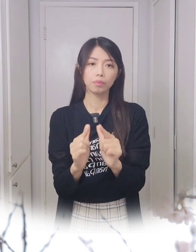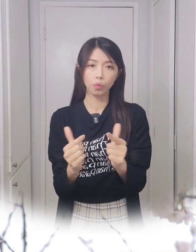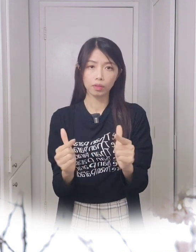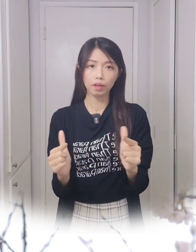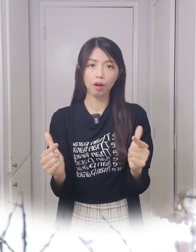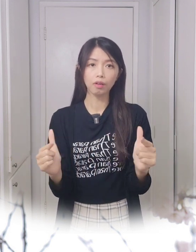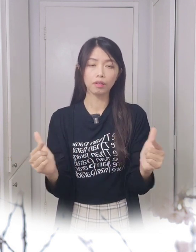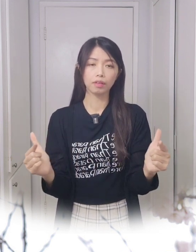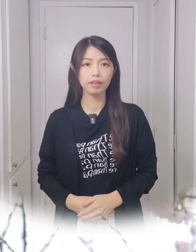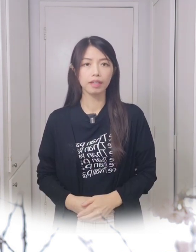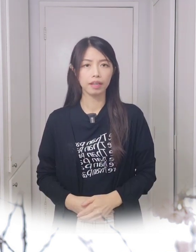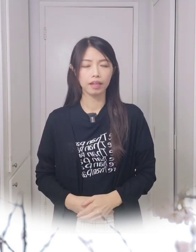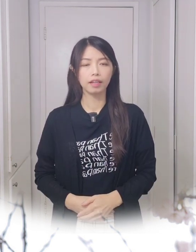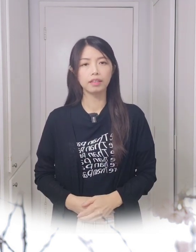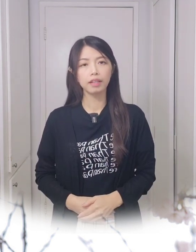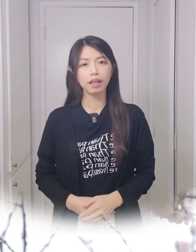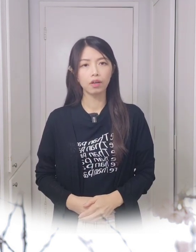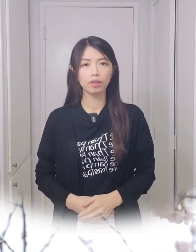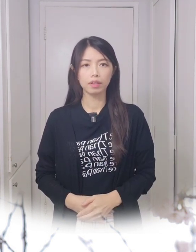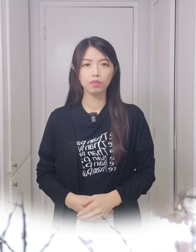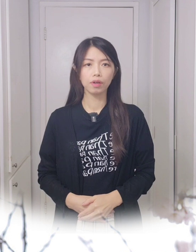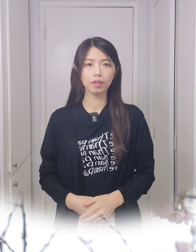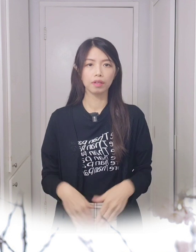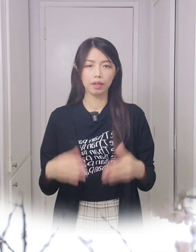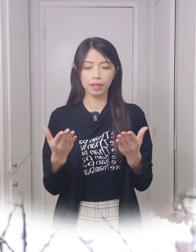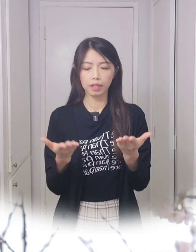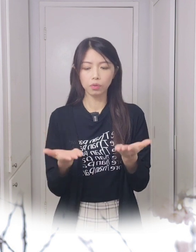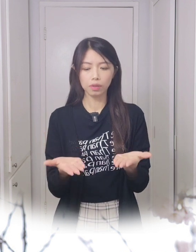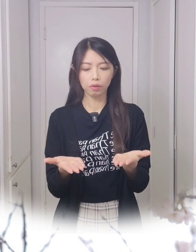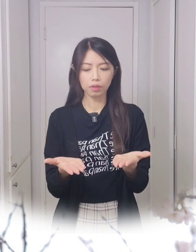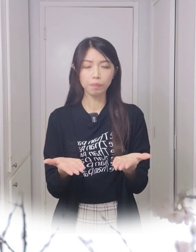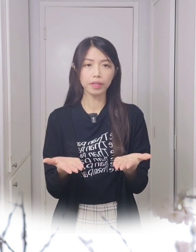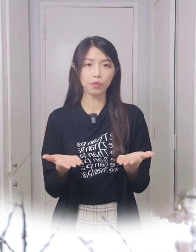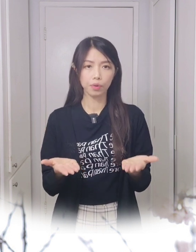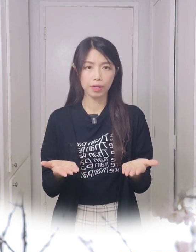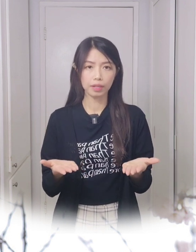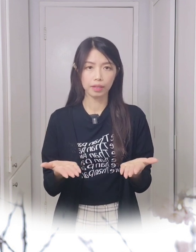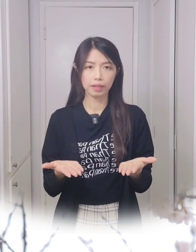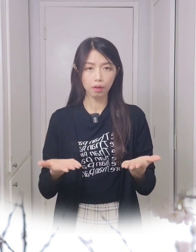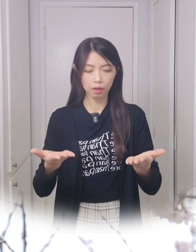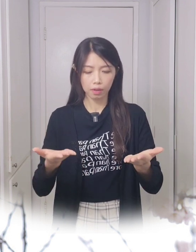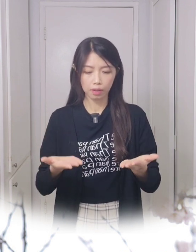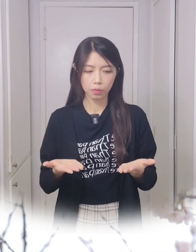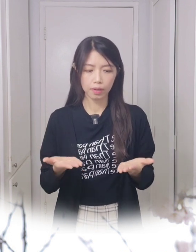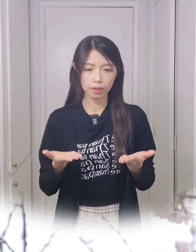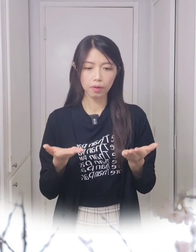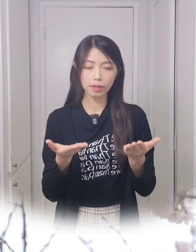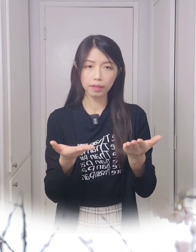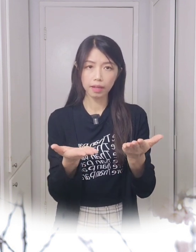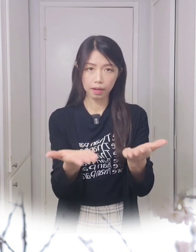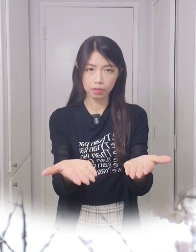모든 것 들이니 들이다라고 하는 뜻의 수어는 양손을 이렇게 손바등에 위로운 상태에서 내